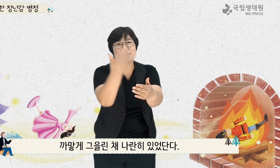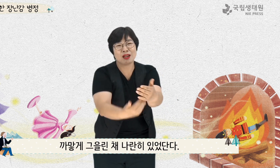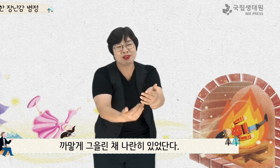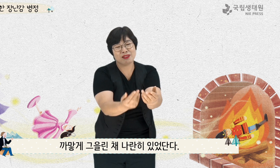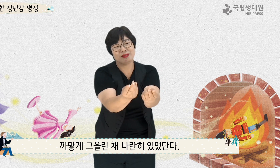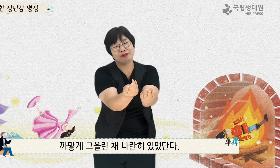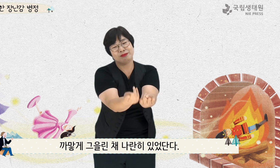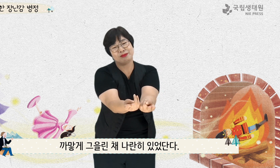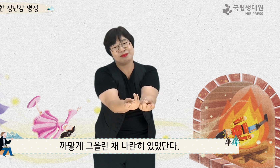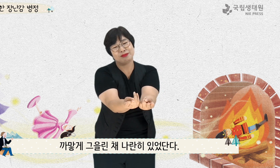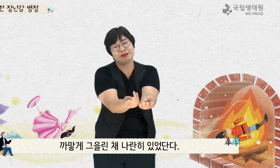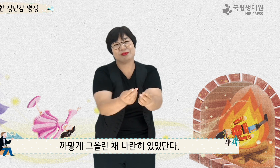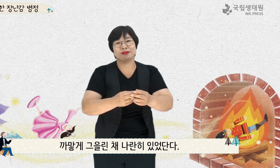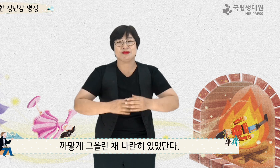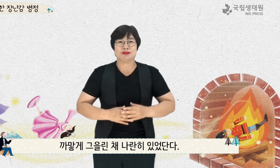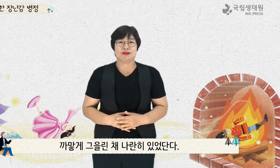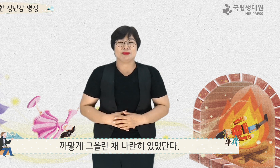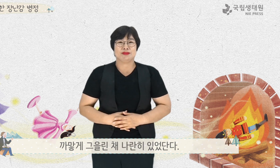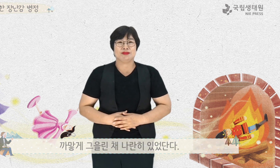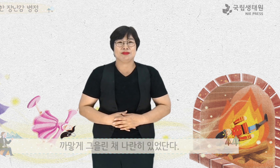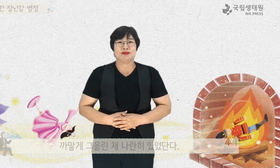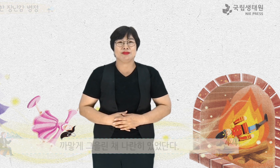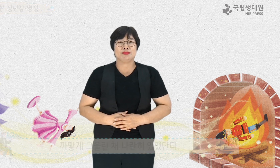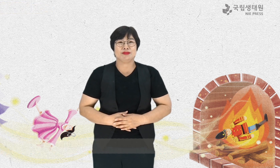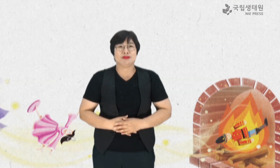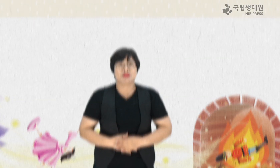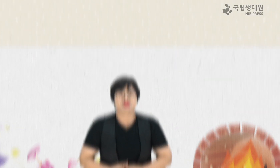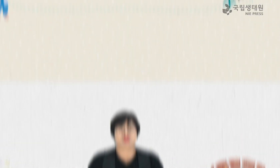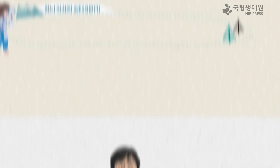까맣게 그을린 채 나란히 있었단다.